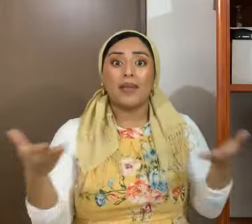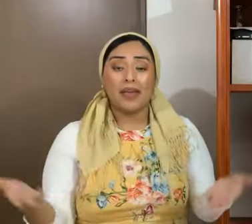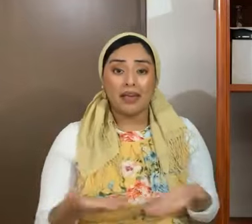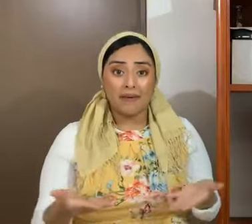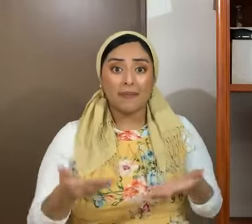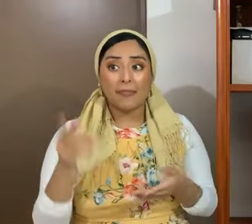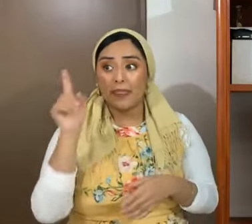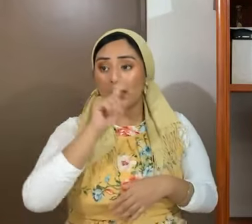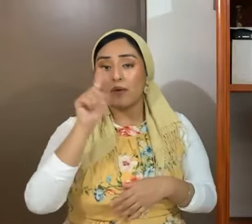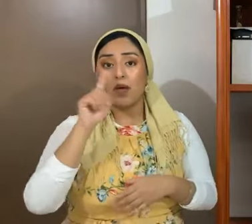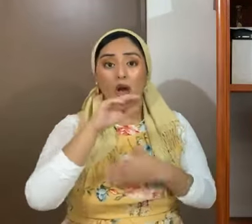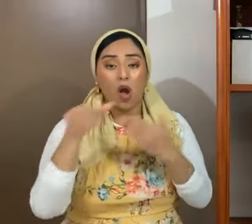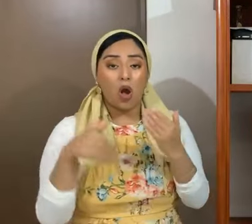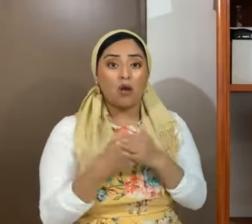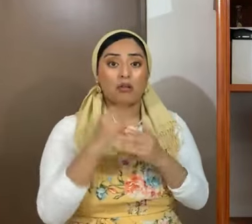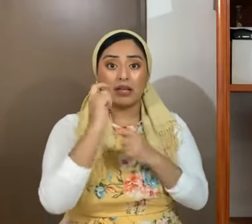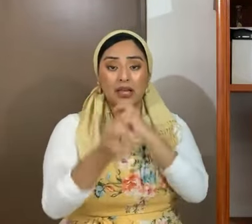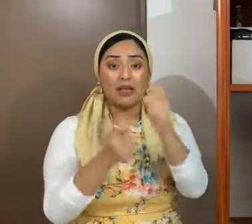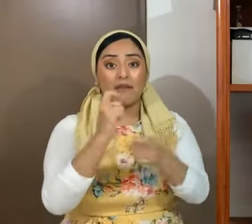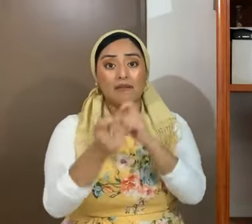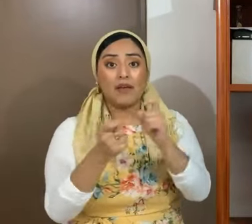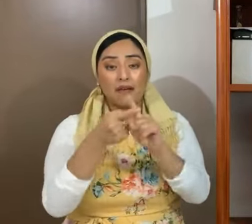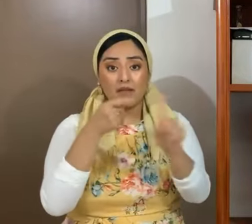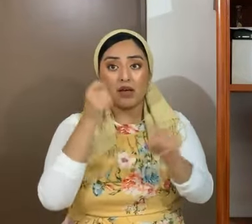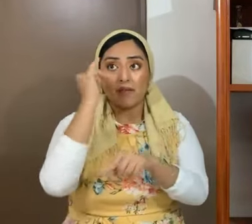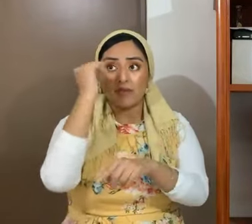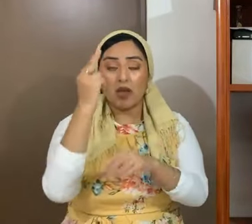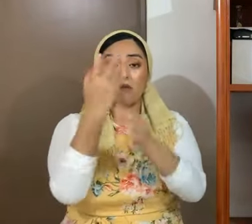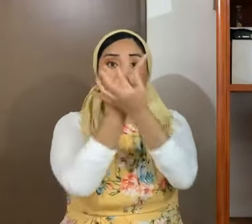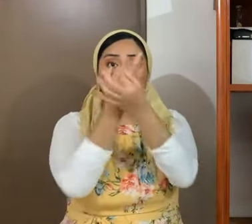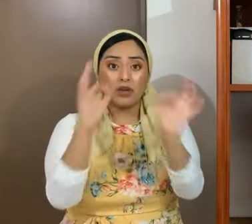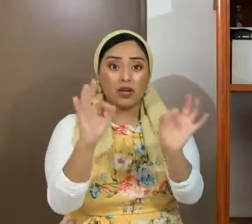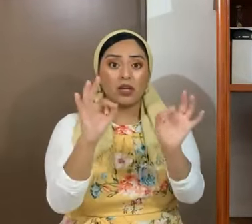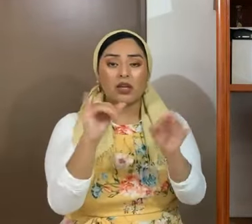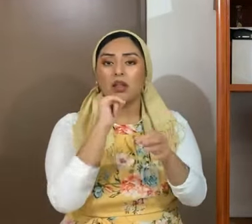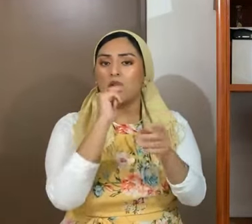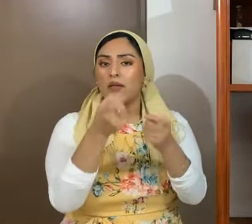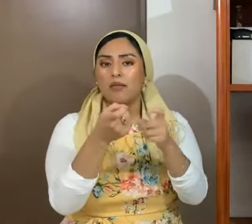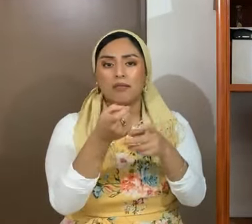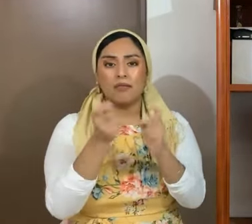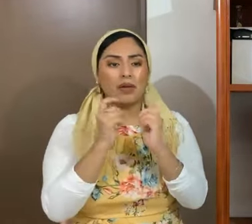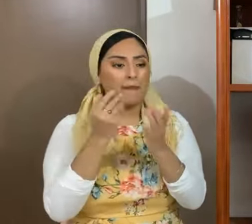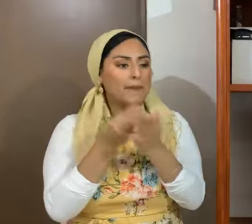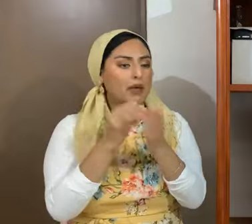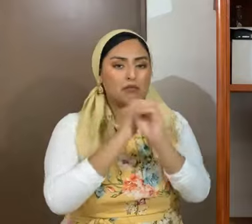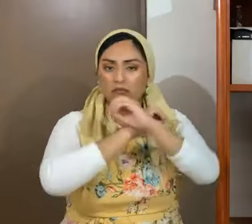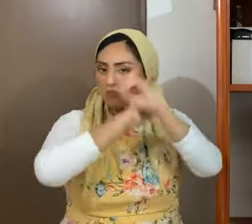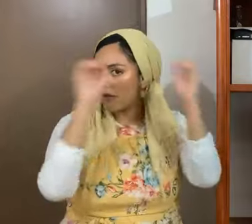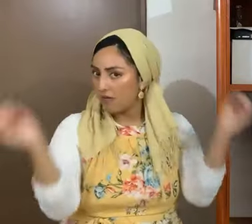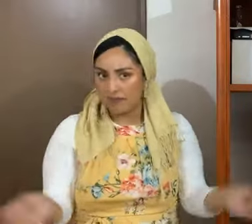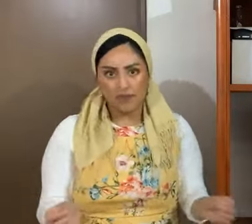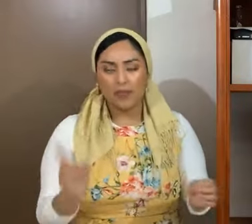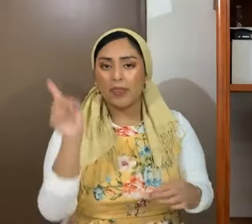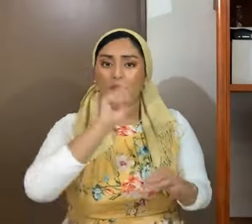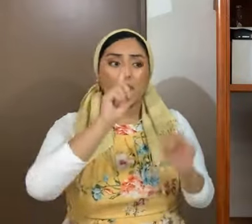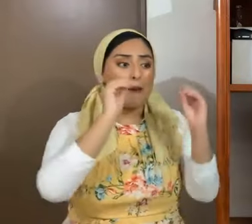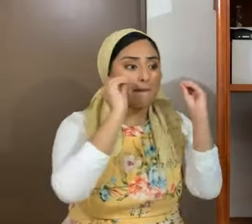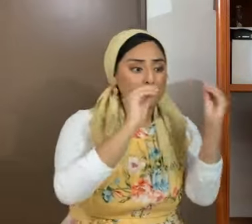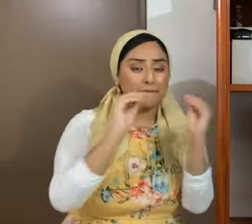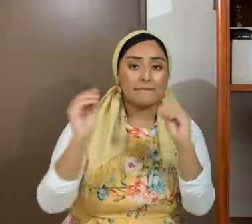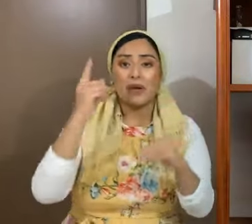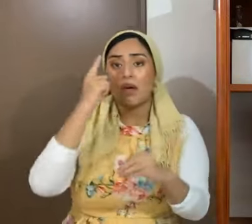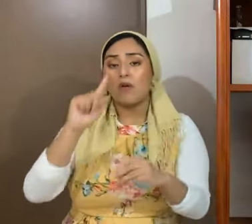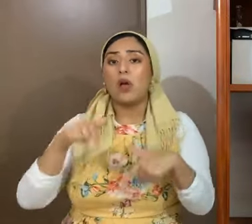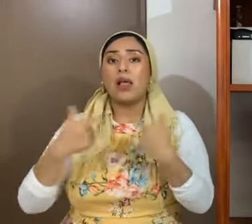donde todo se les dio por parte de Yahweh, gratis, donde no se les pidió dinero, donde la administración fue